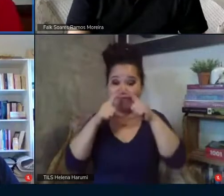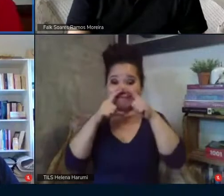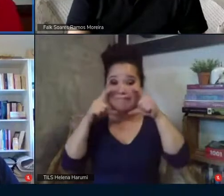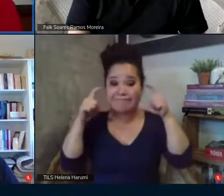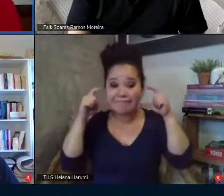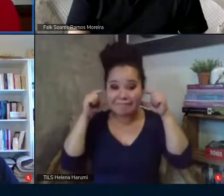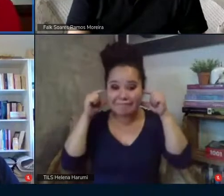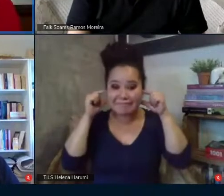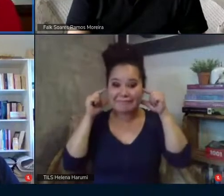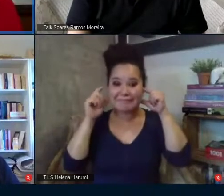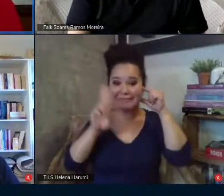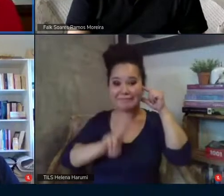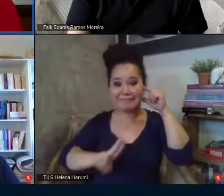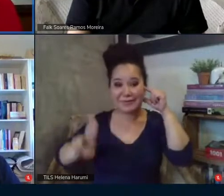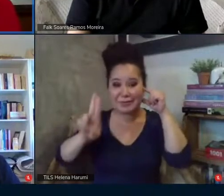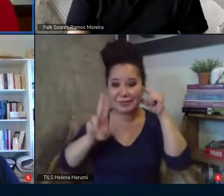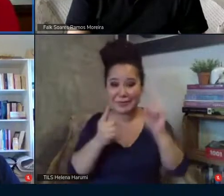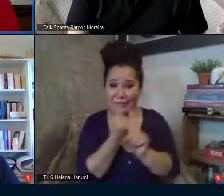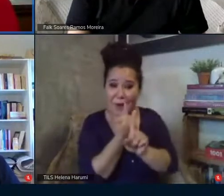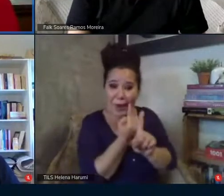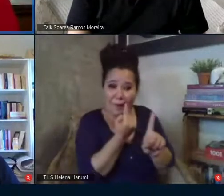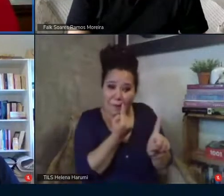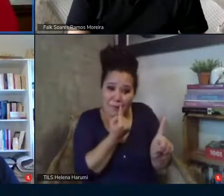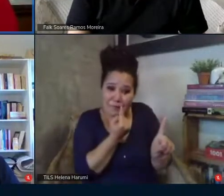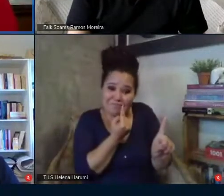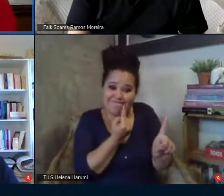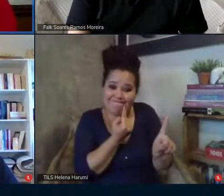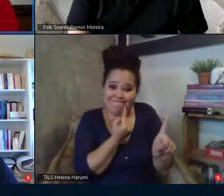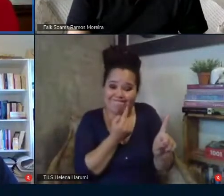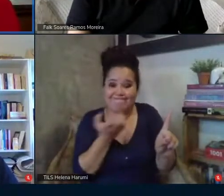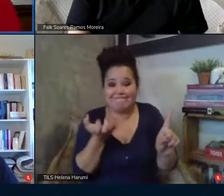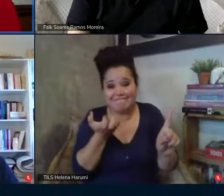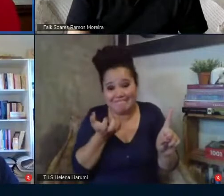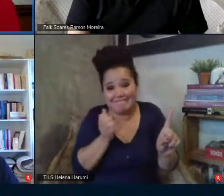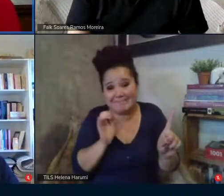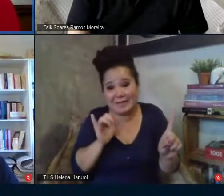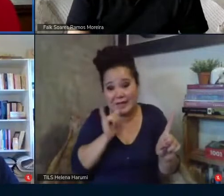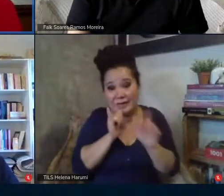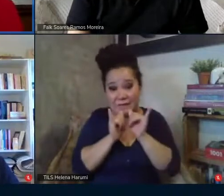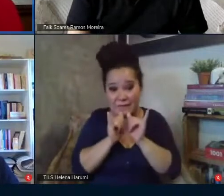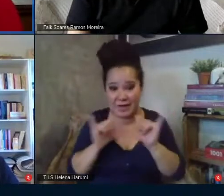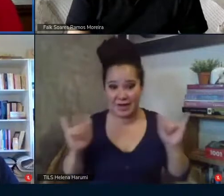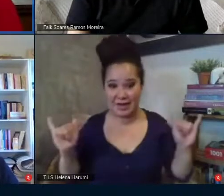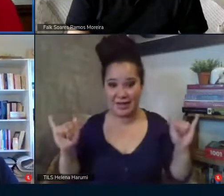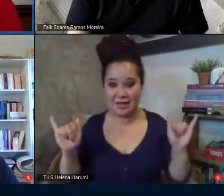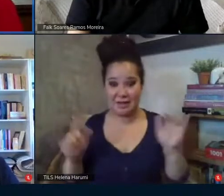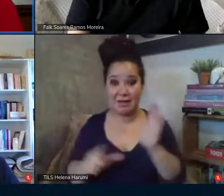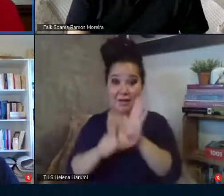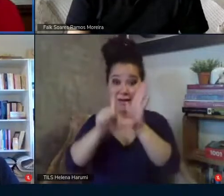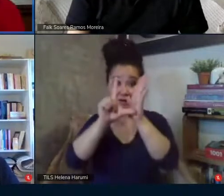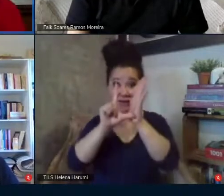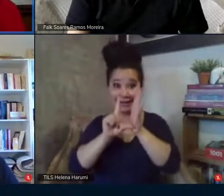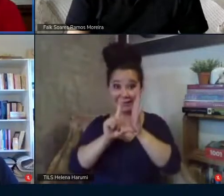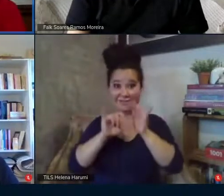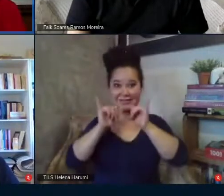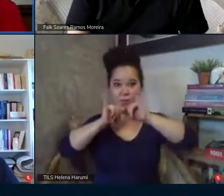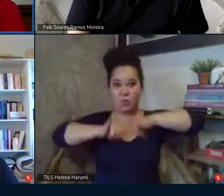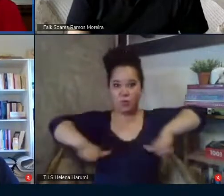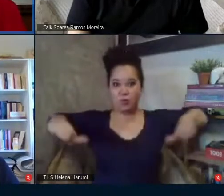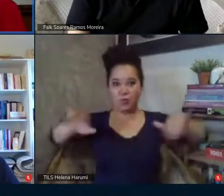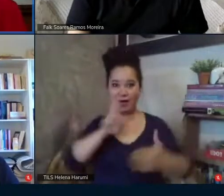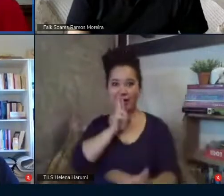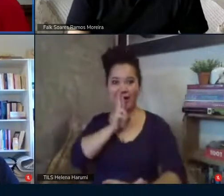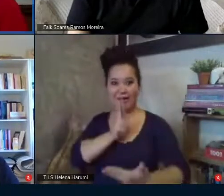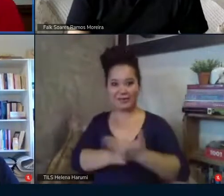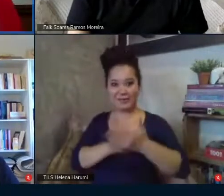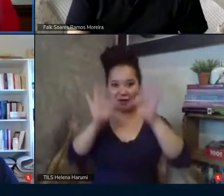né? Então, eu quero dizer para vocês que, antes de dar o resultado, que eu passei,